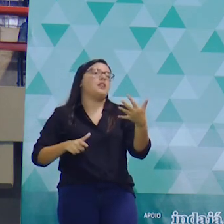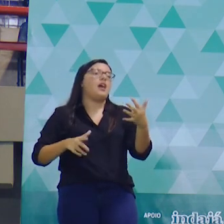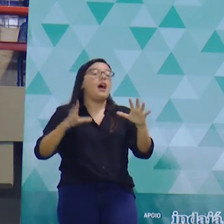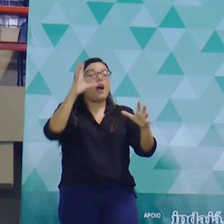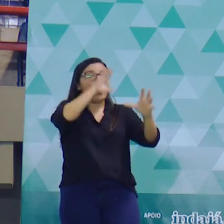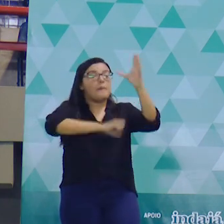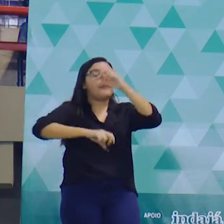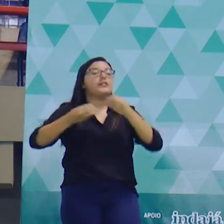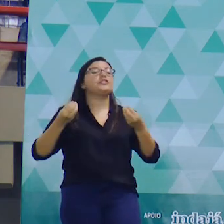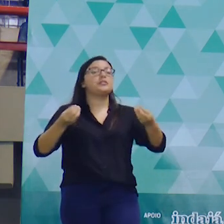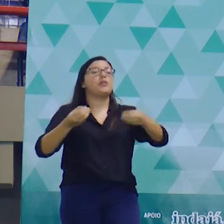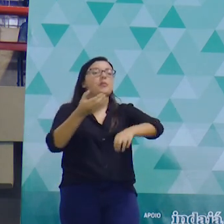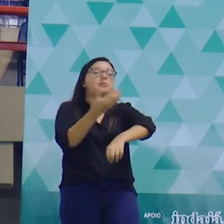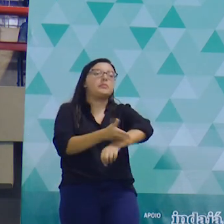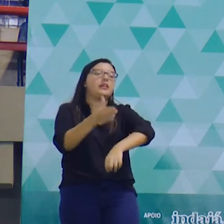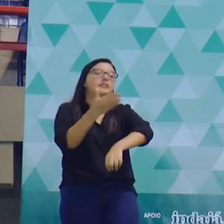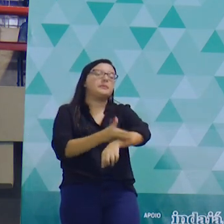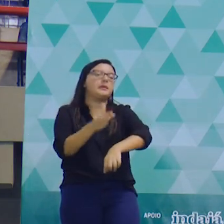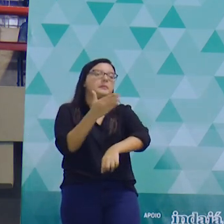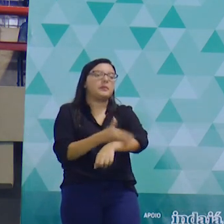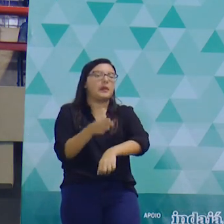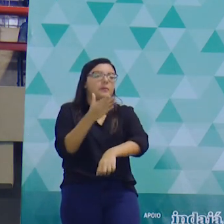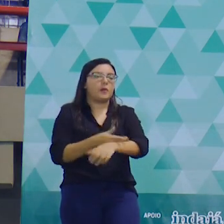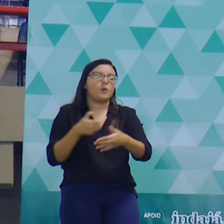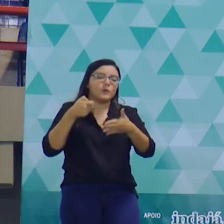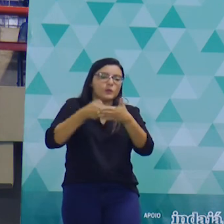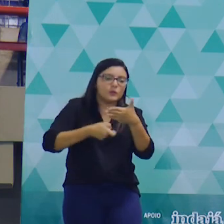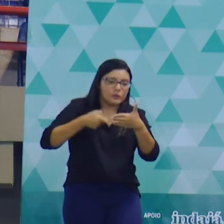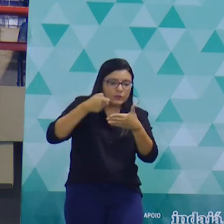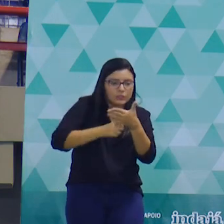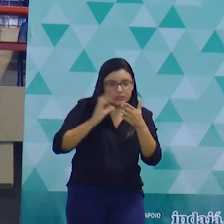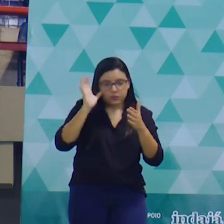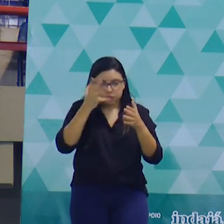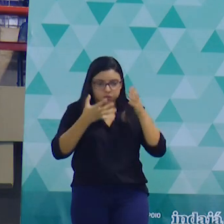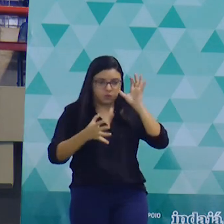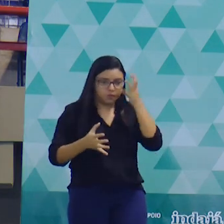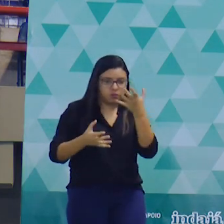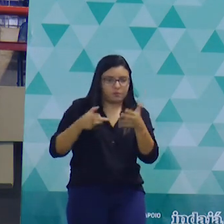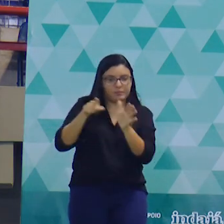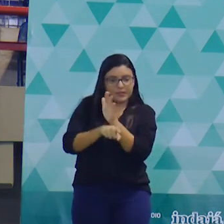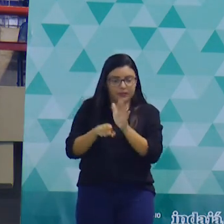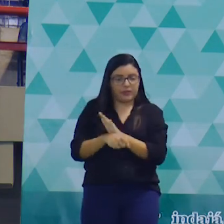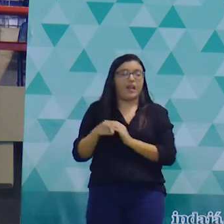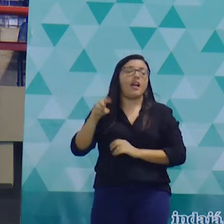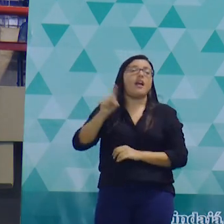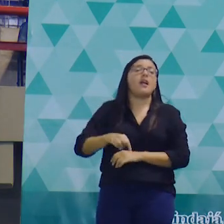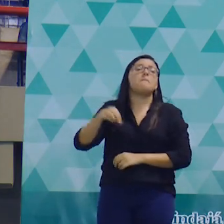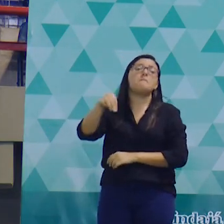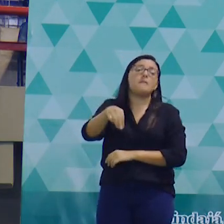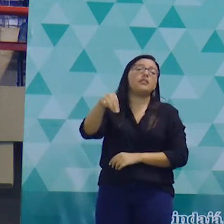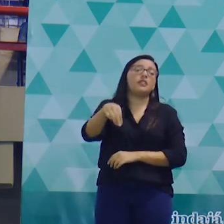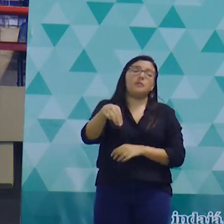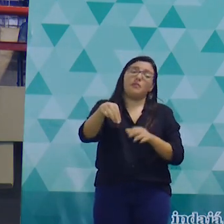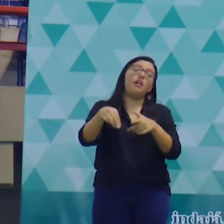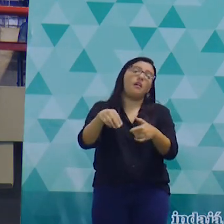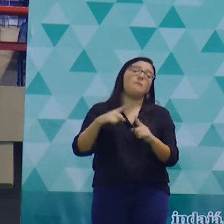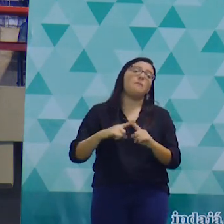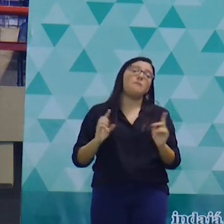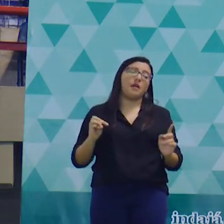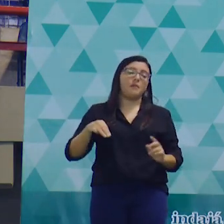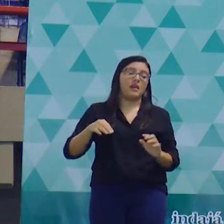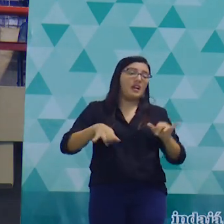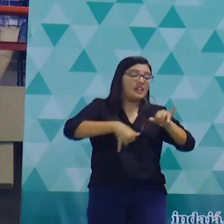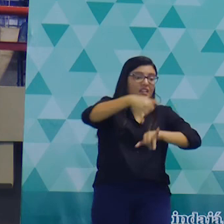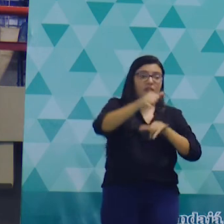estequiometria por repetição, por insistência, resolvendo questões. Tá? É matemática, na verdade, aqui. Tem quase nada